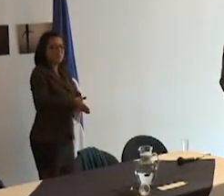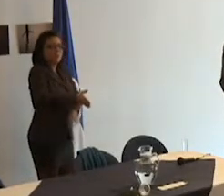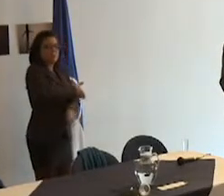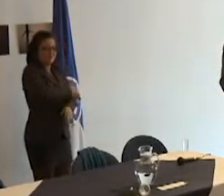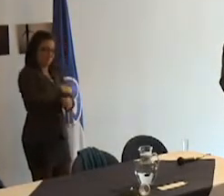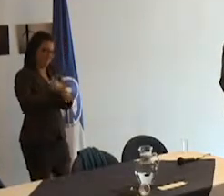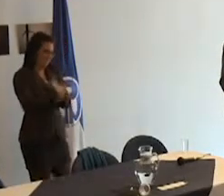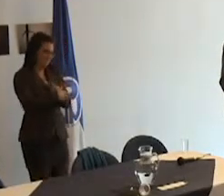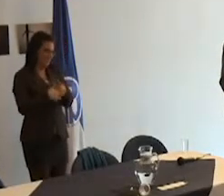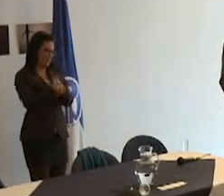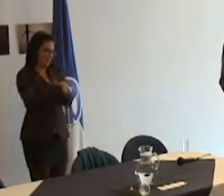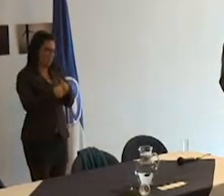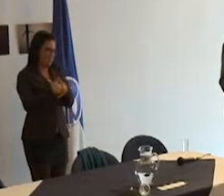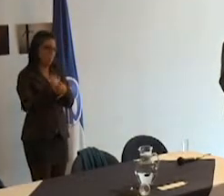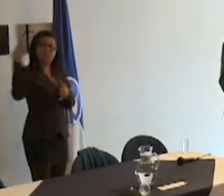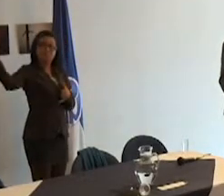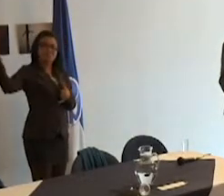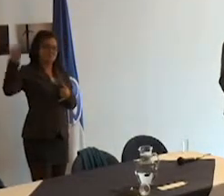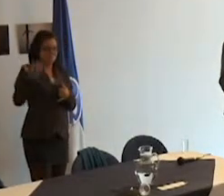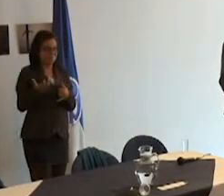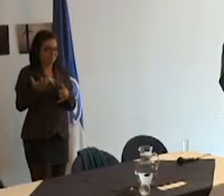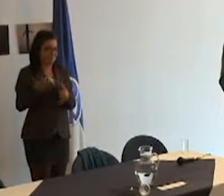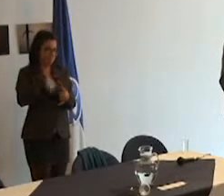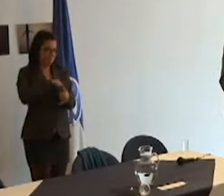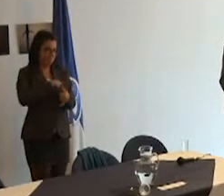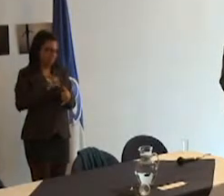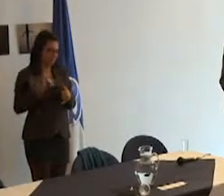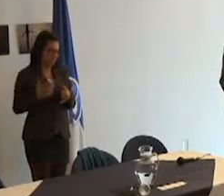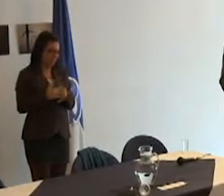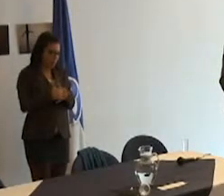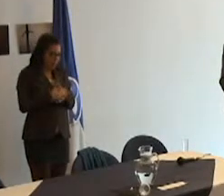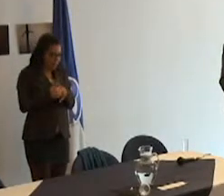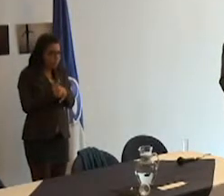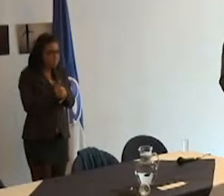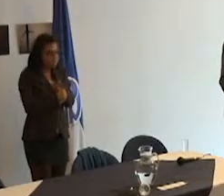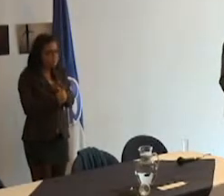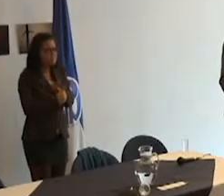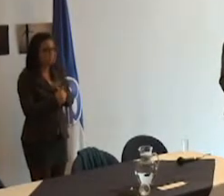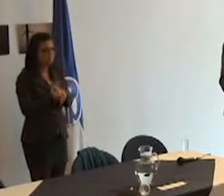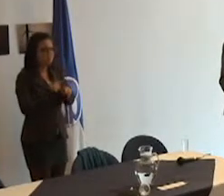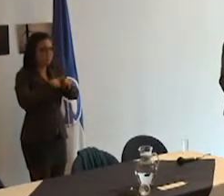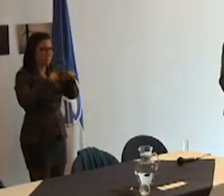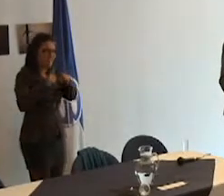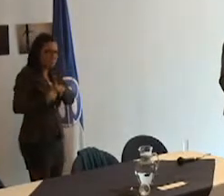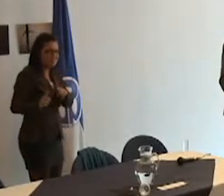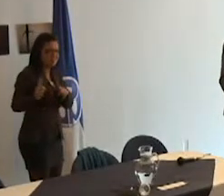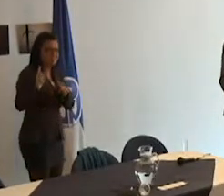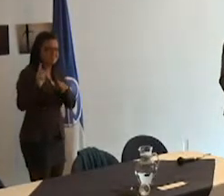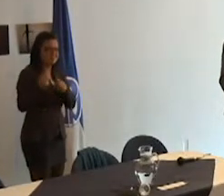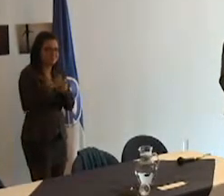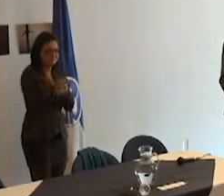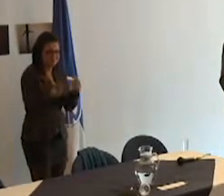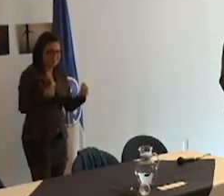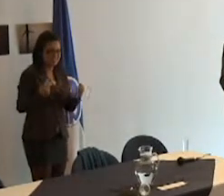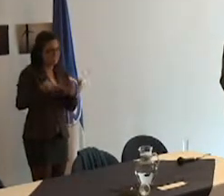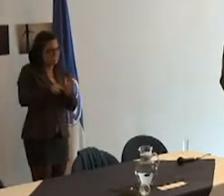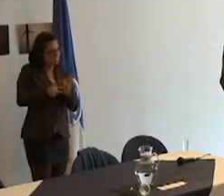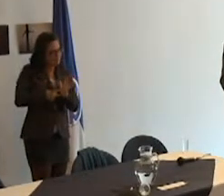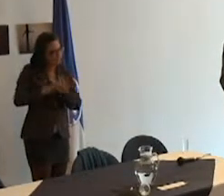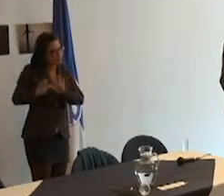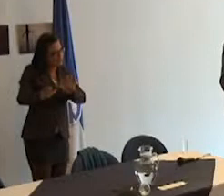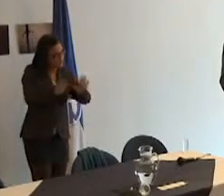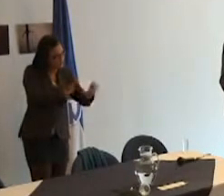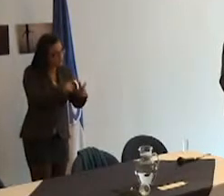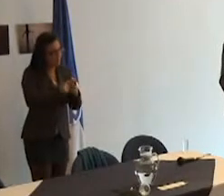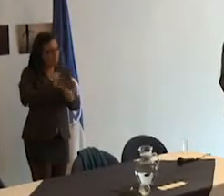antes de la llegada de los conquistadores, que tenían elementos diferenciales significativos entre sí frente a su